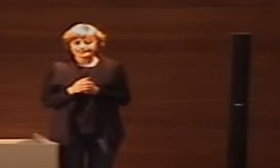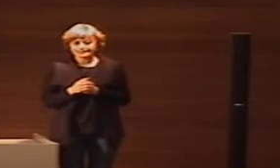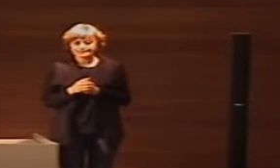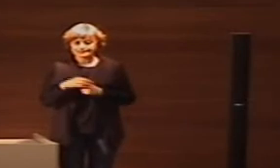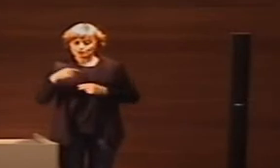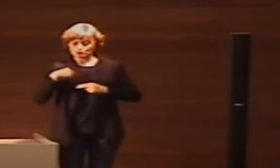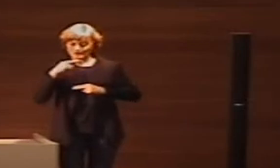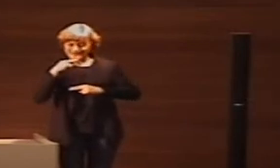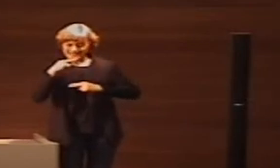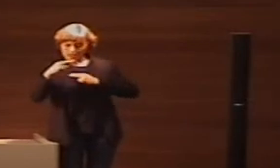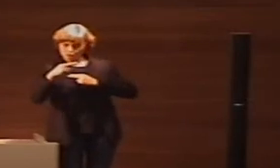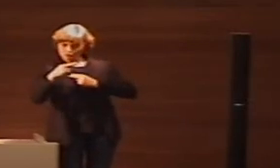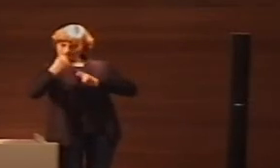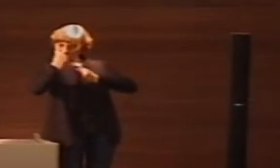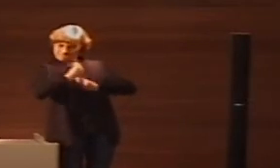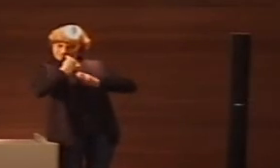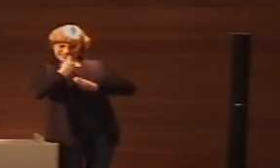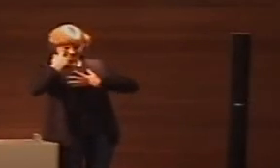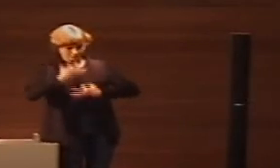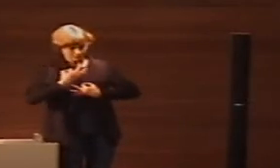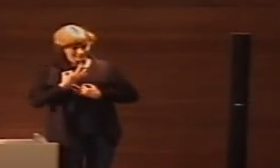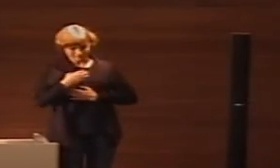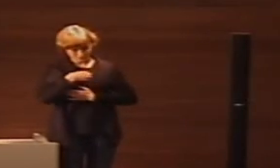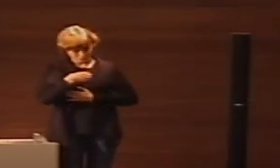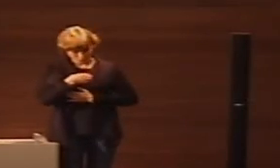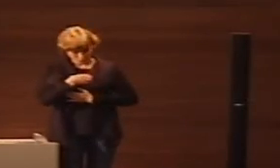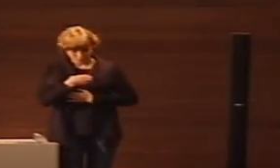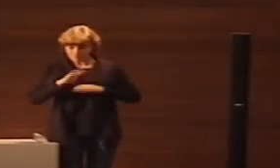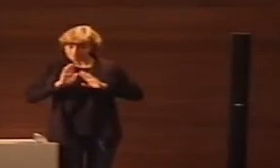no puedo contestar con precisión. Por lo general,